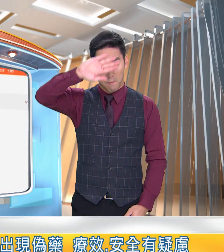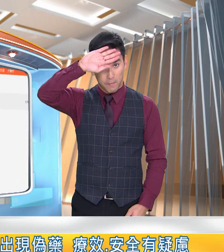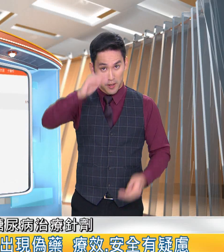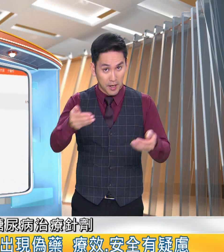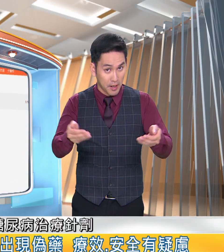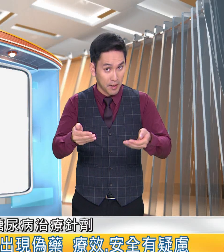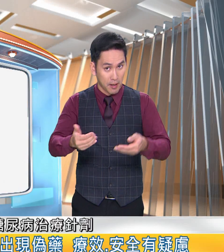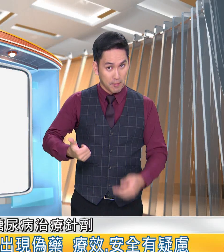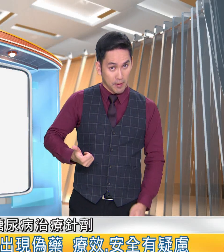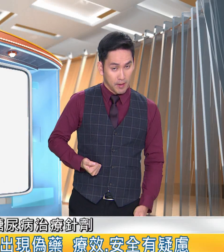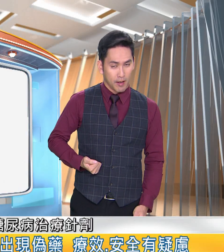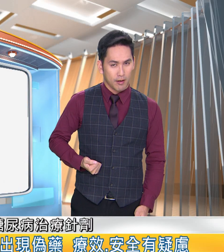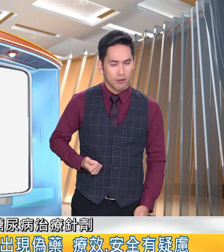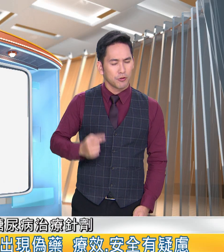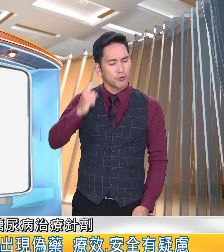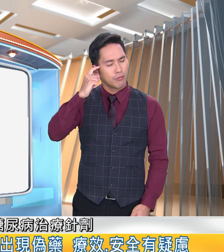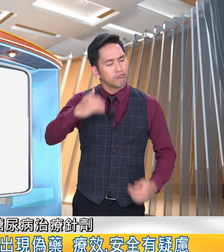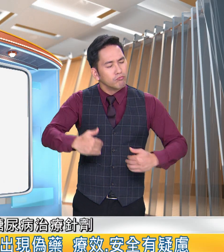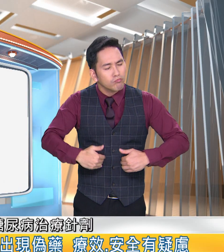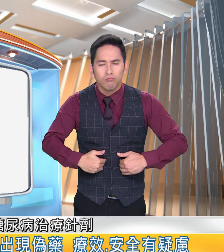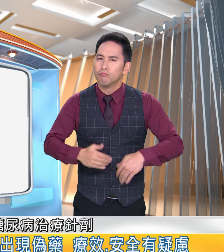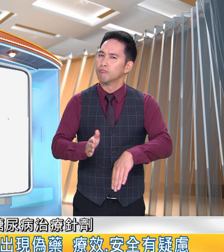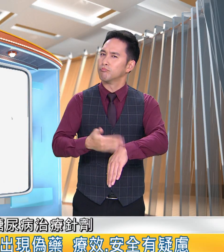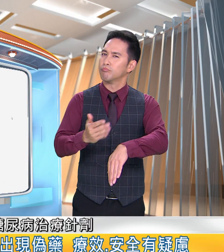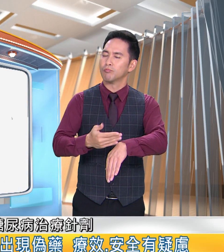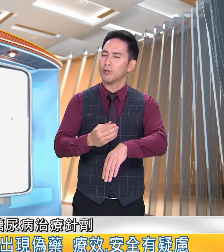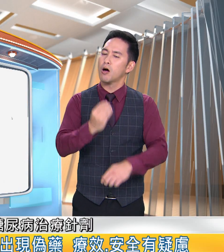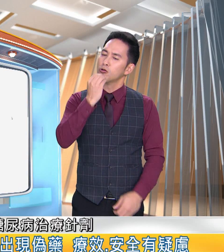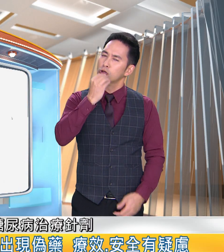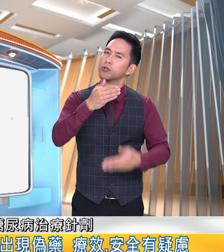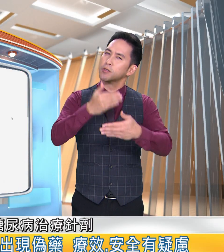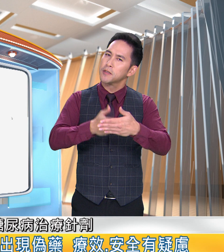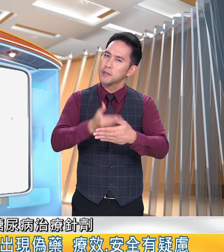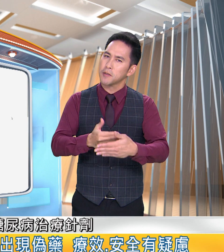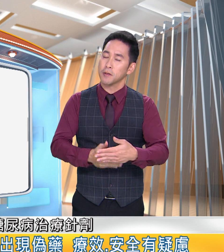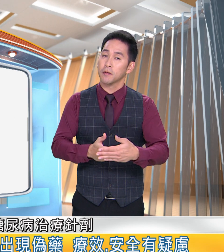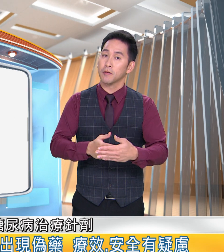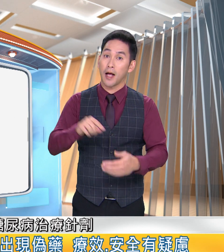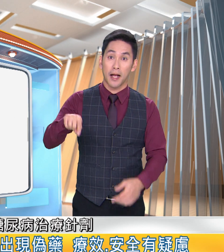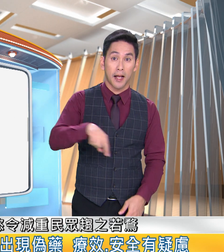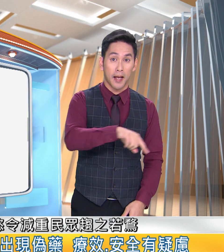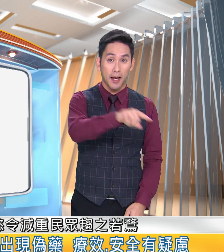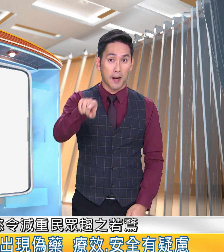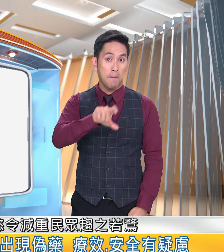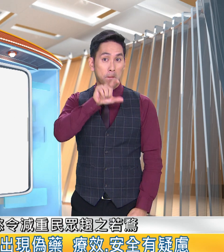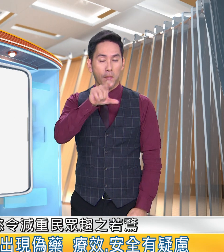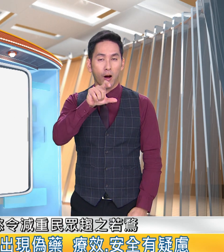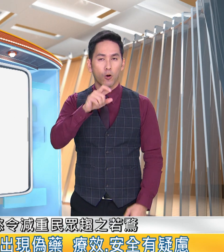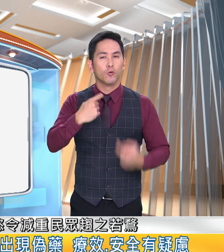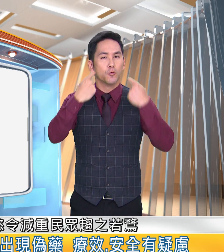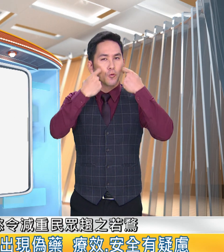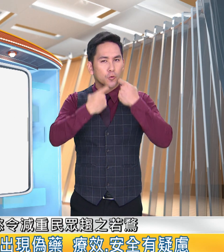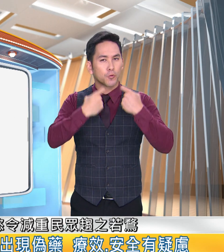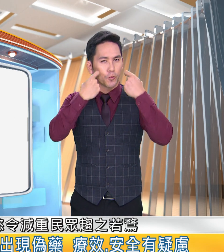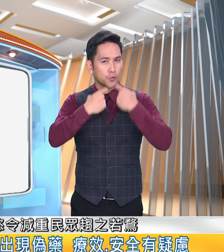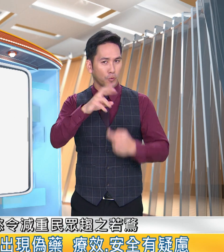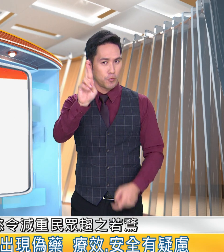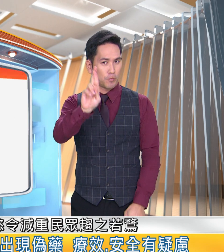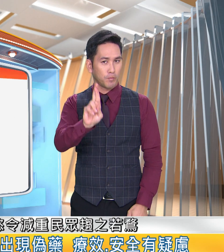俗称瘦瘦比的糖尿病治疗针剂，因为能够抑制食欲，令减重的民众